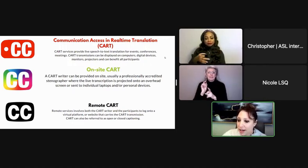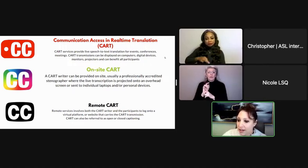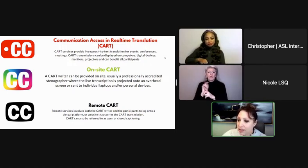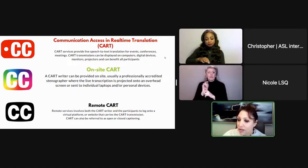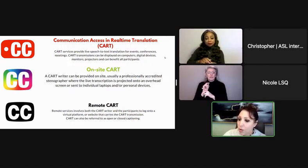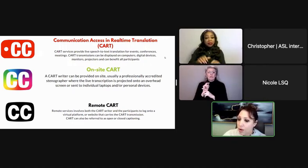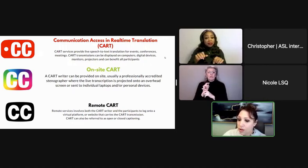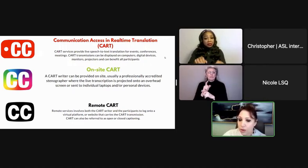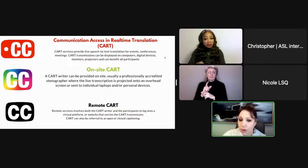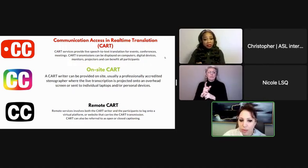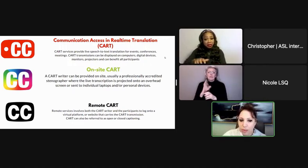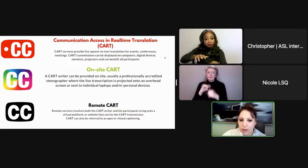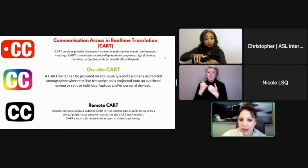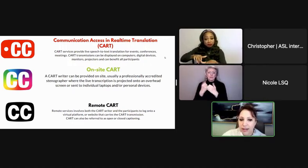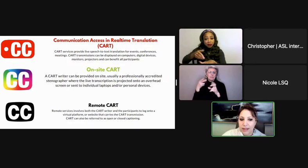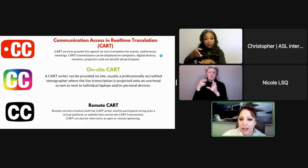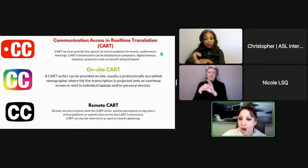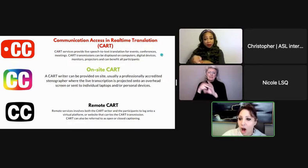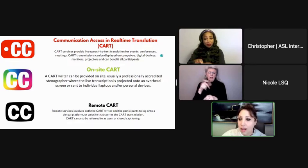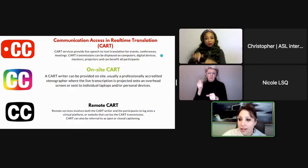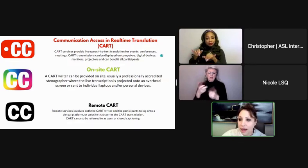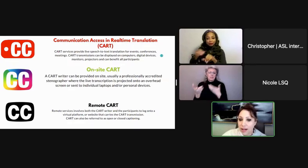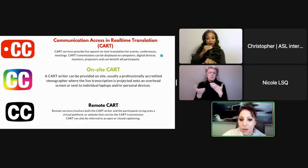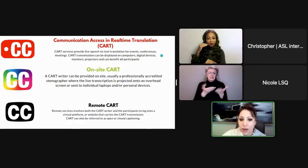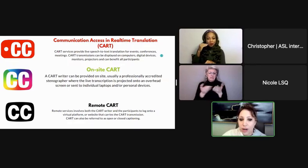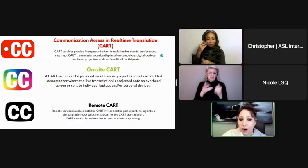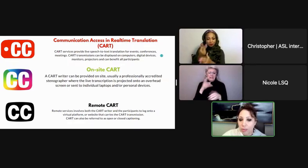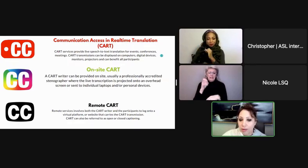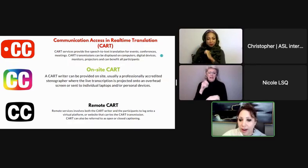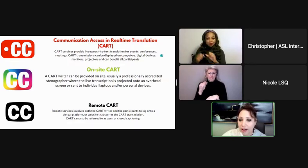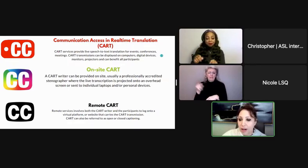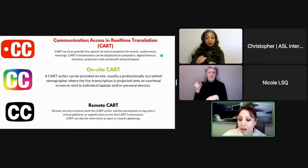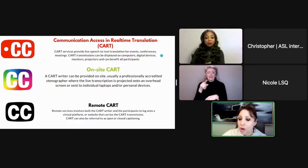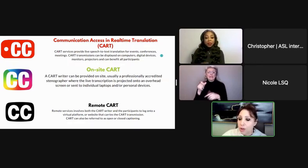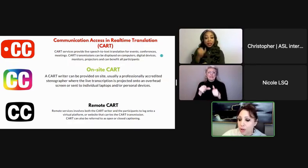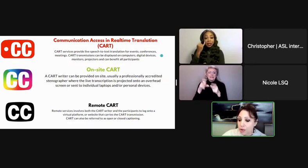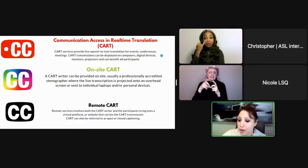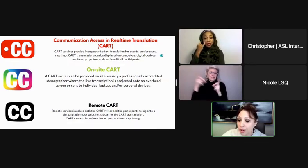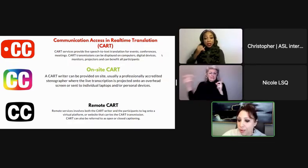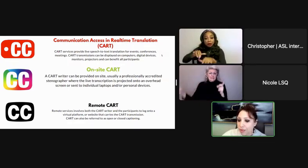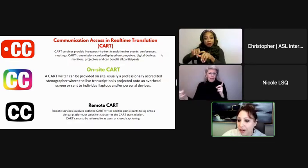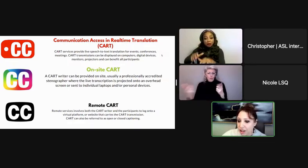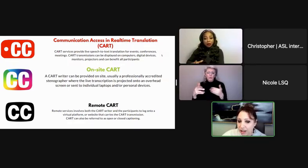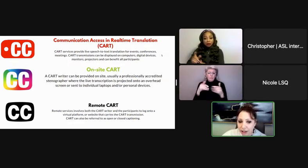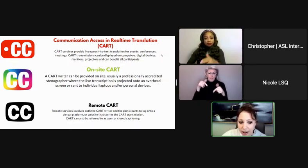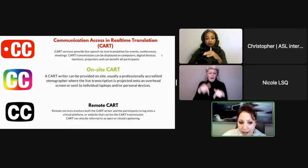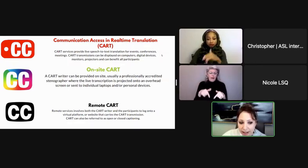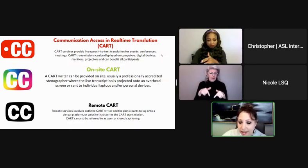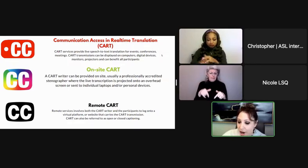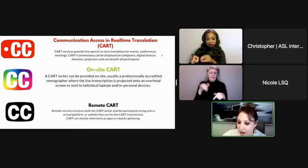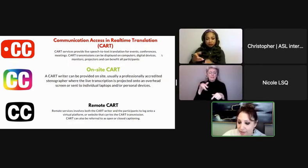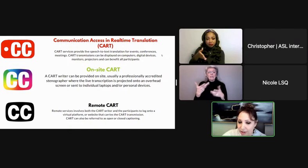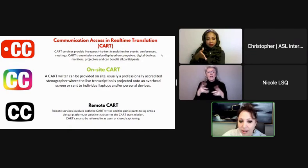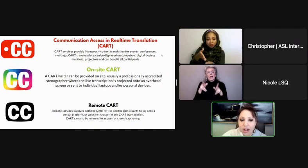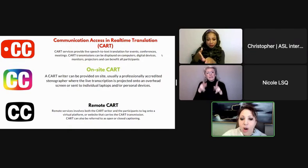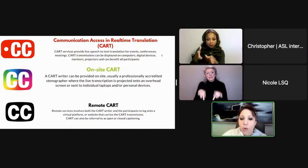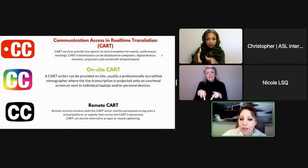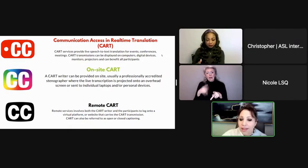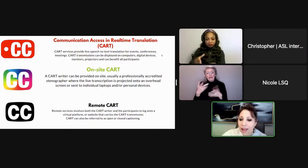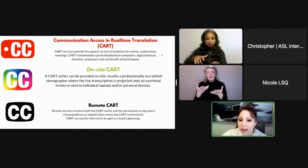à tous les participants. Vous pouvez avoir le service CART à distance ou sur place. Sans ces personnes, c'est un